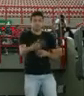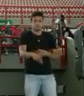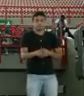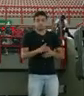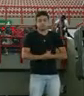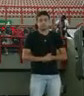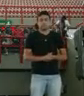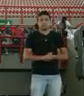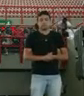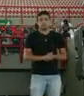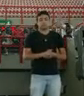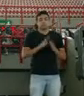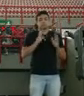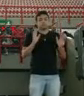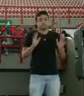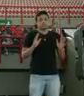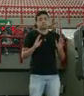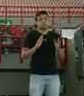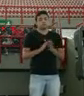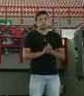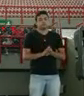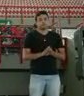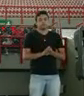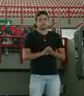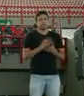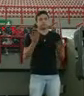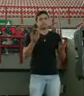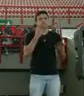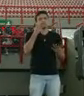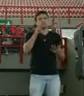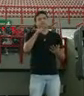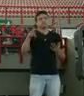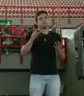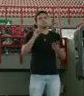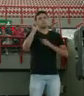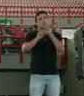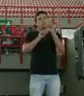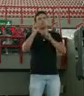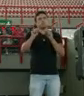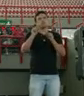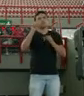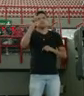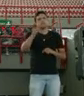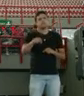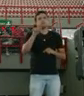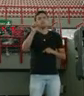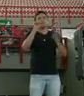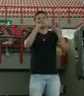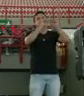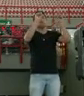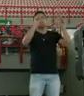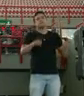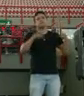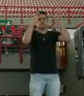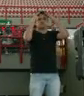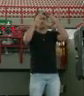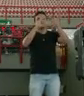trabalho. Primeiro, você diz assim, professor, o que é que vem a ser esse